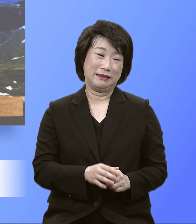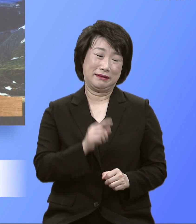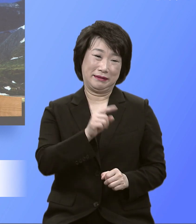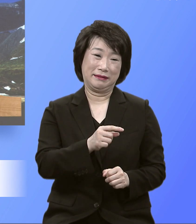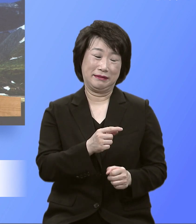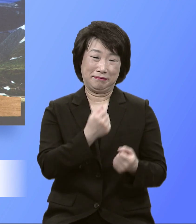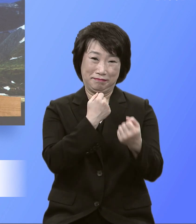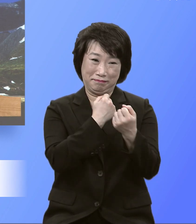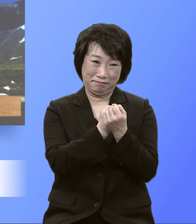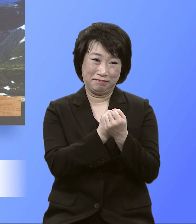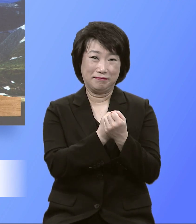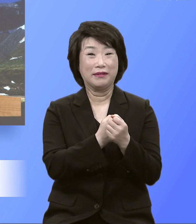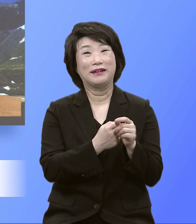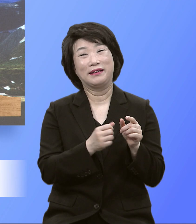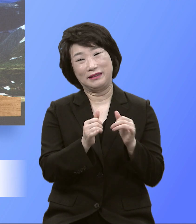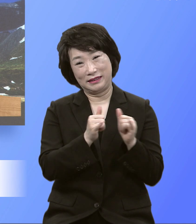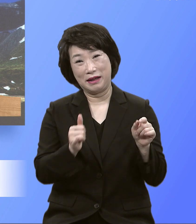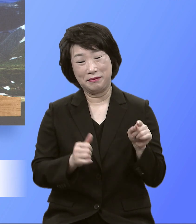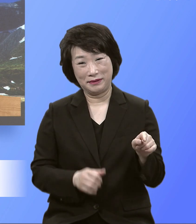철면피하다. 철면피.